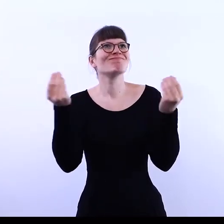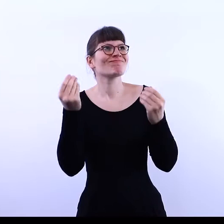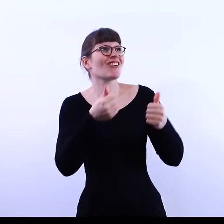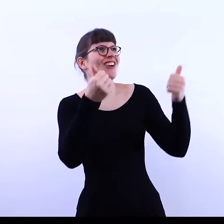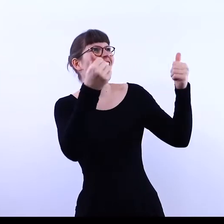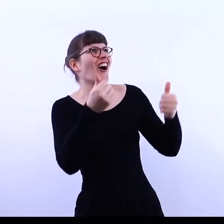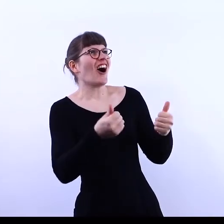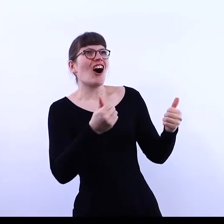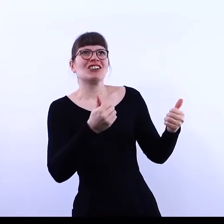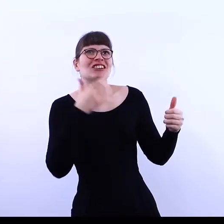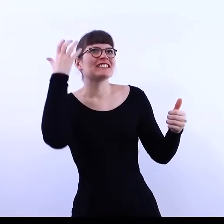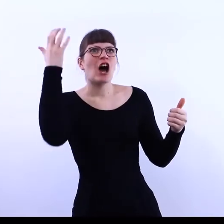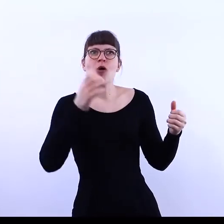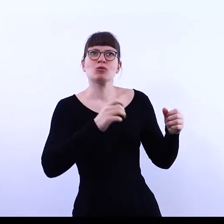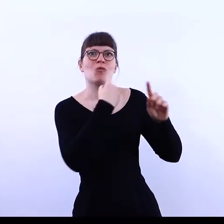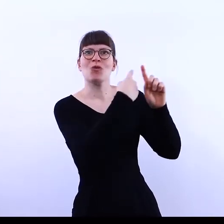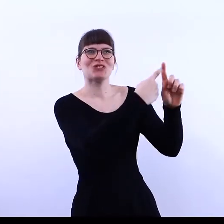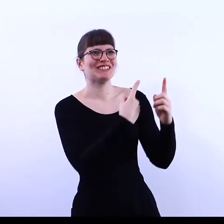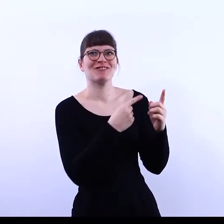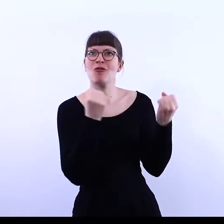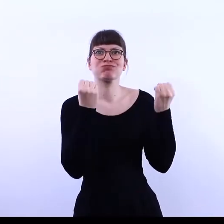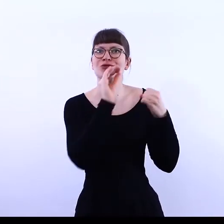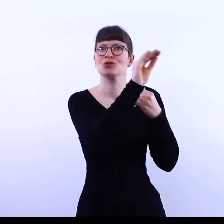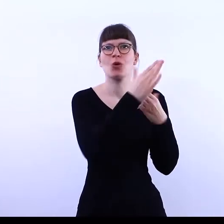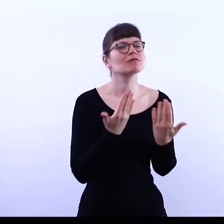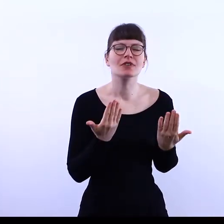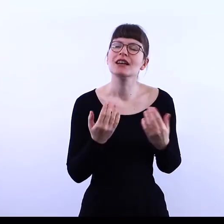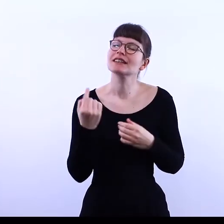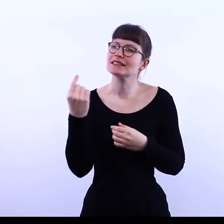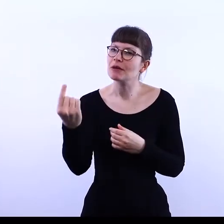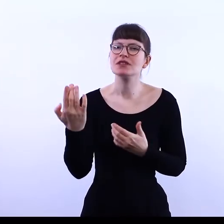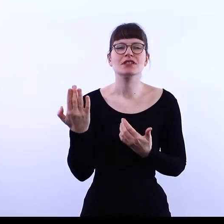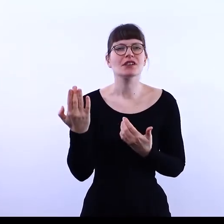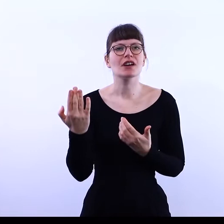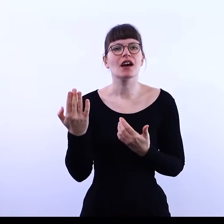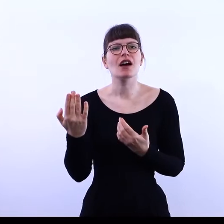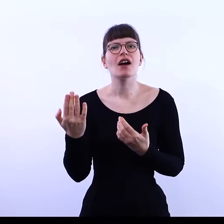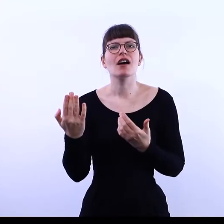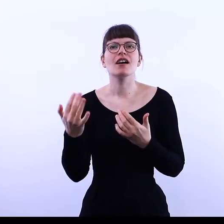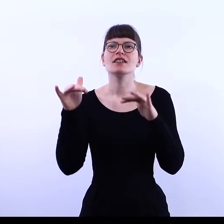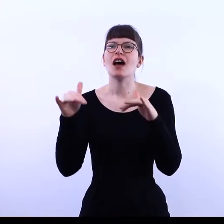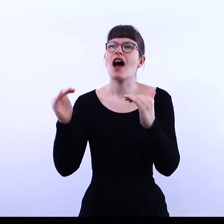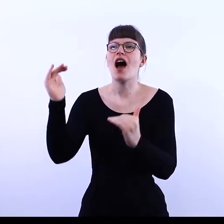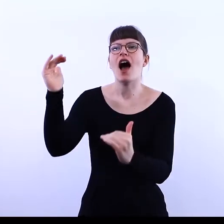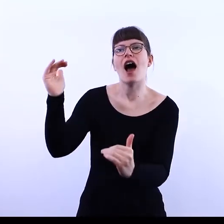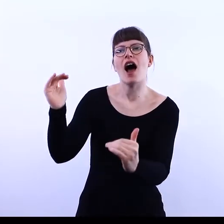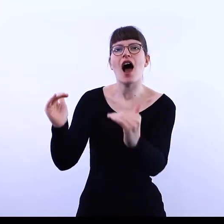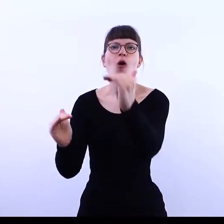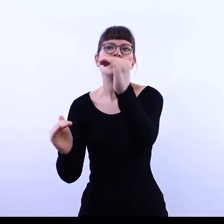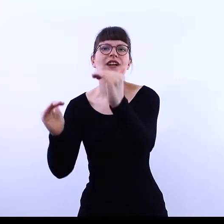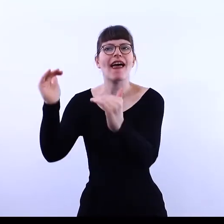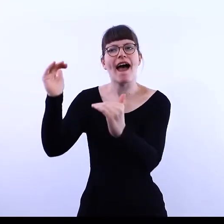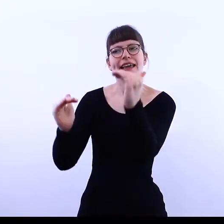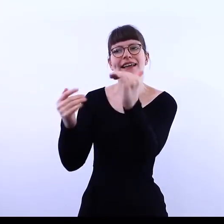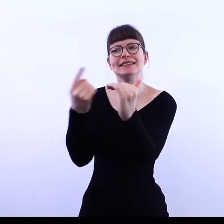Leute dann sozusagen nur mehr die positiven Seiten gesehen hätten, sondern es kam zu einer ausgeglicheneren Chancen- und